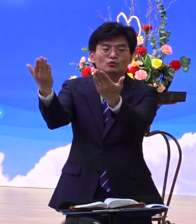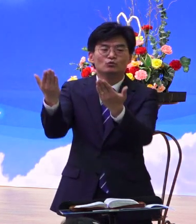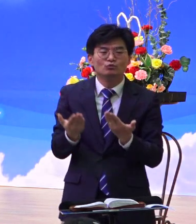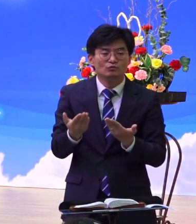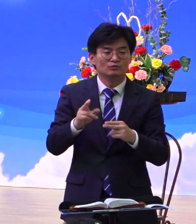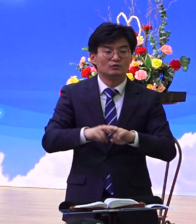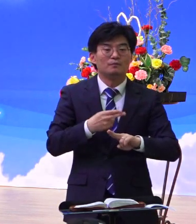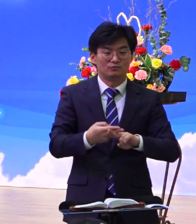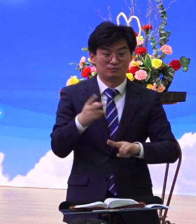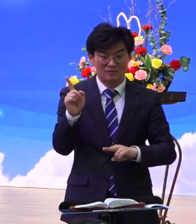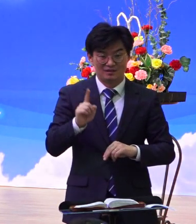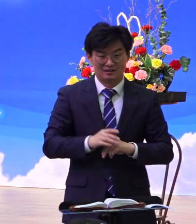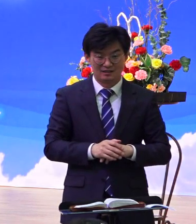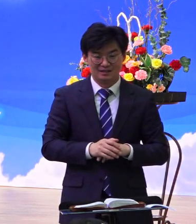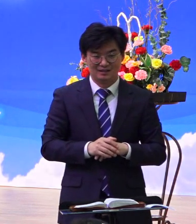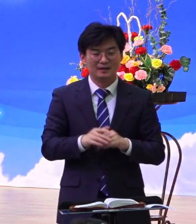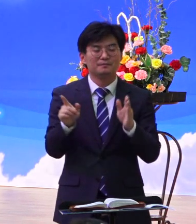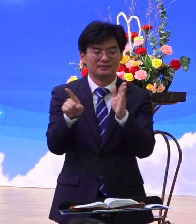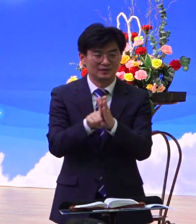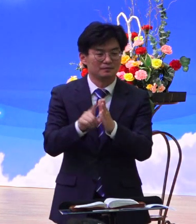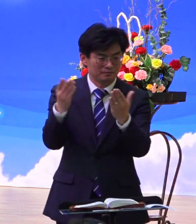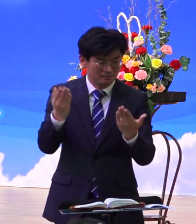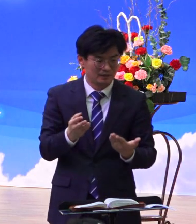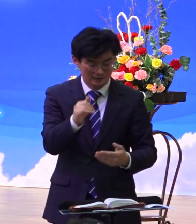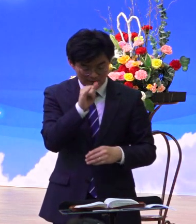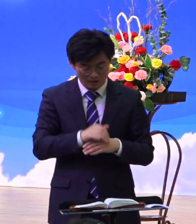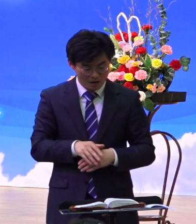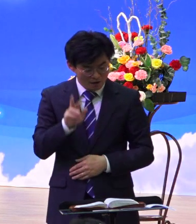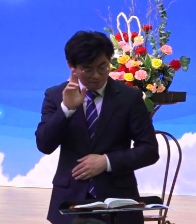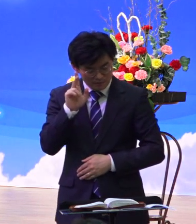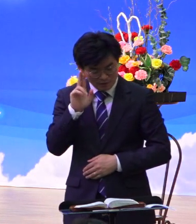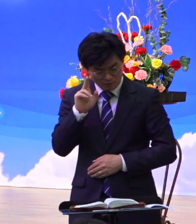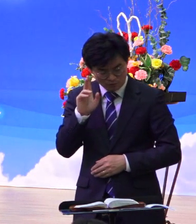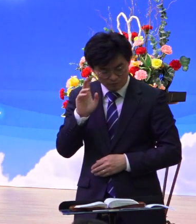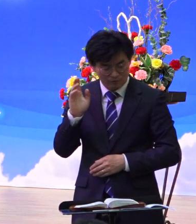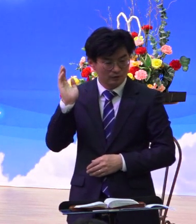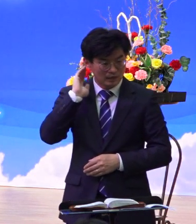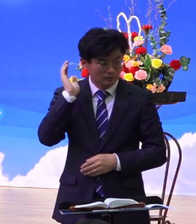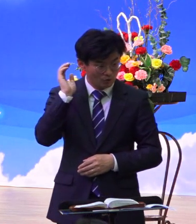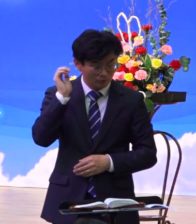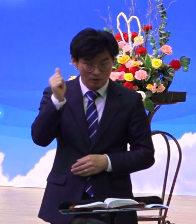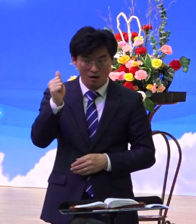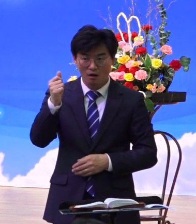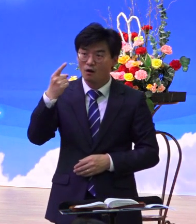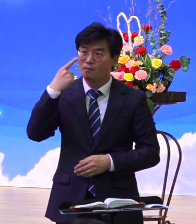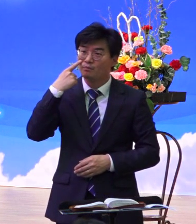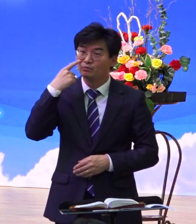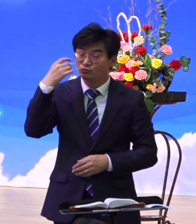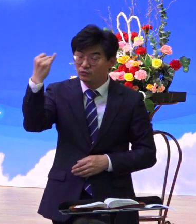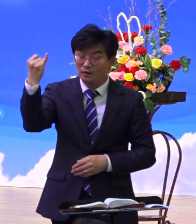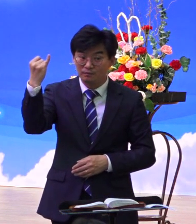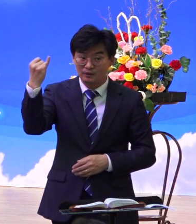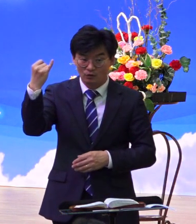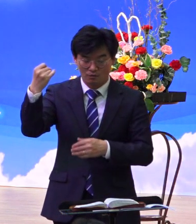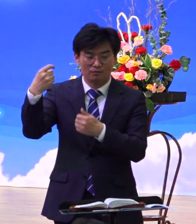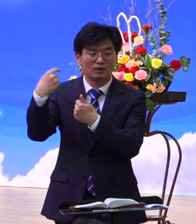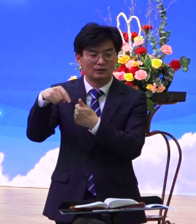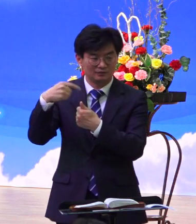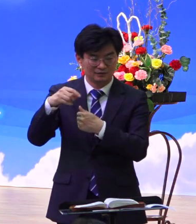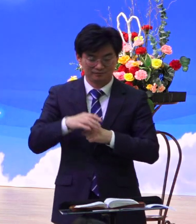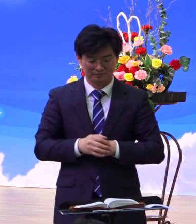그분은 링컨의 어머니입니다. 링컨의 어머니 낸시인데, 링컨은